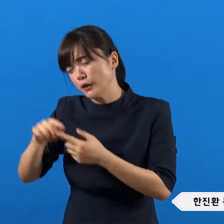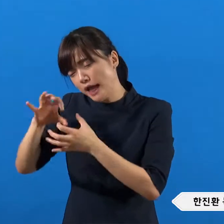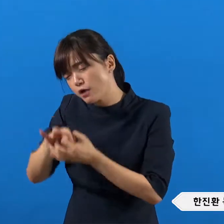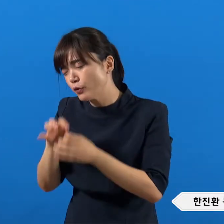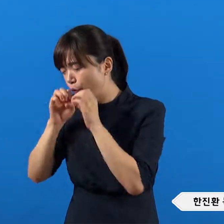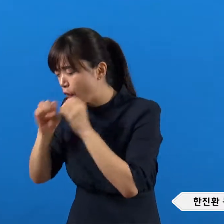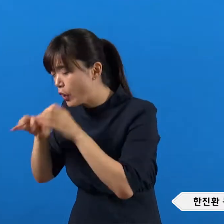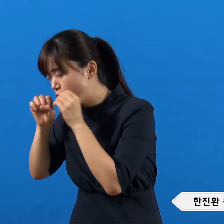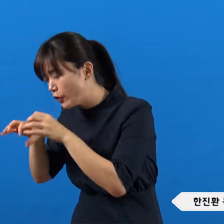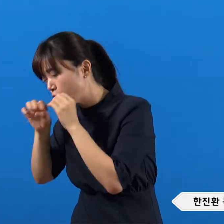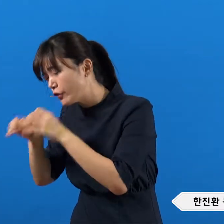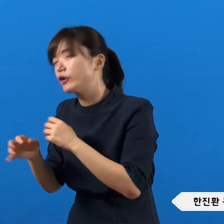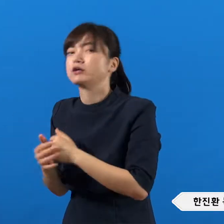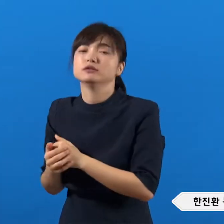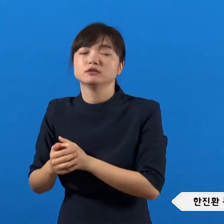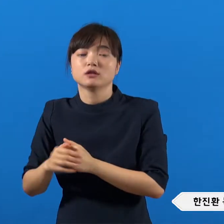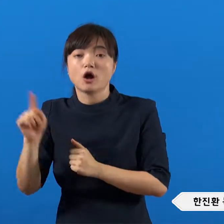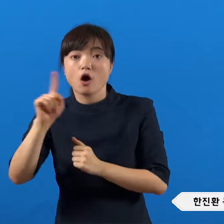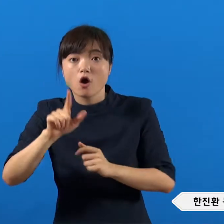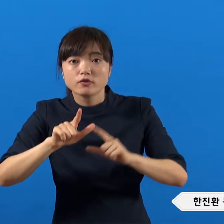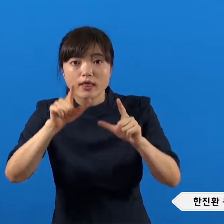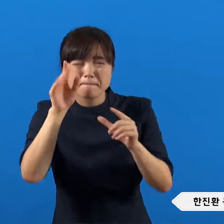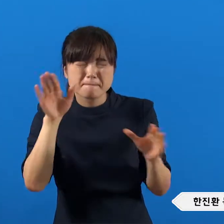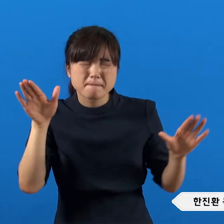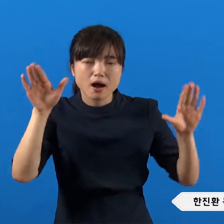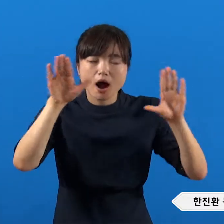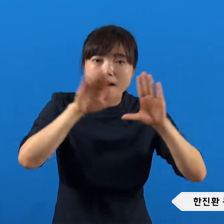전했습니다. 어느 날